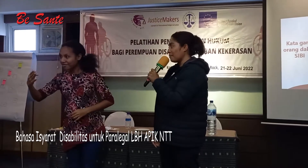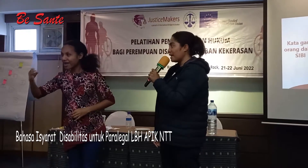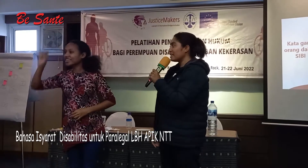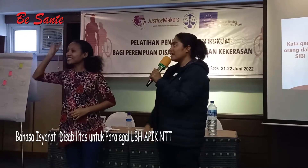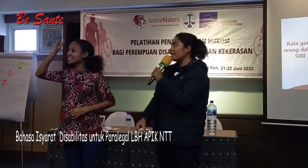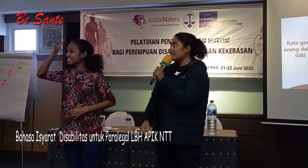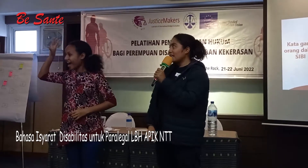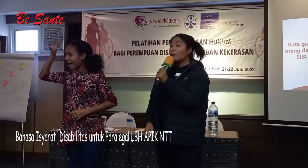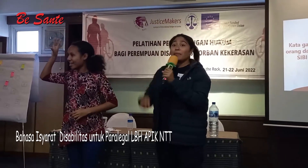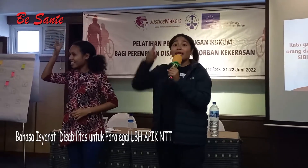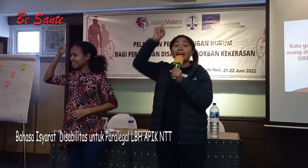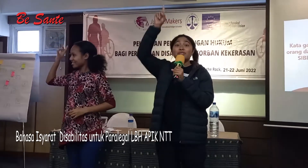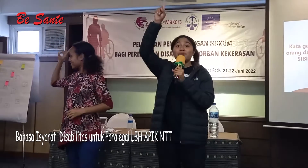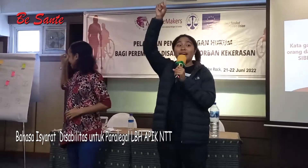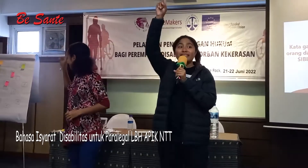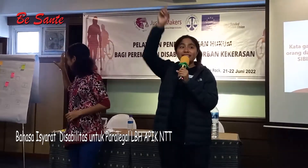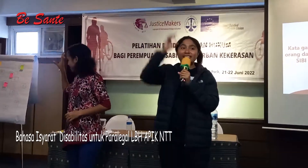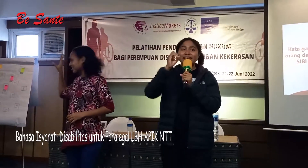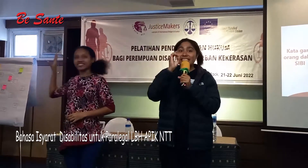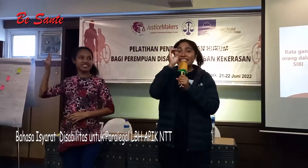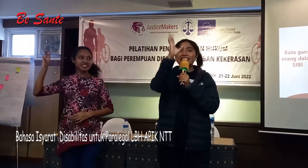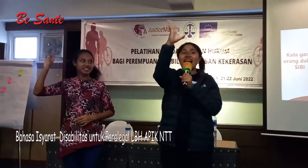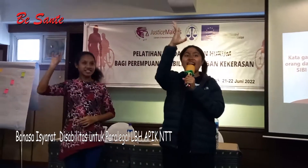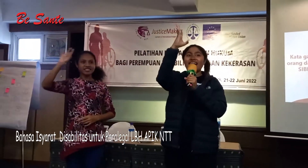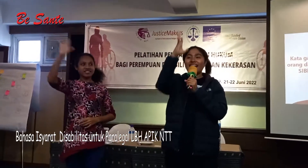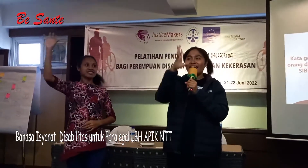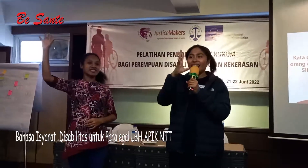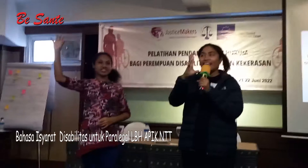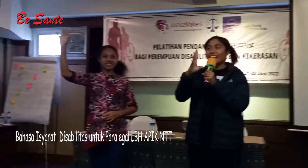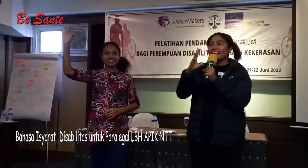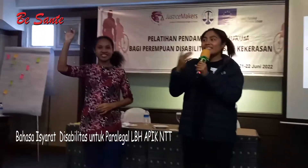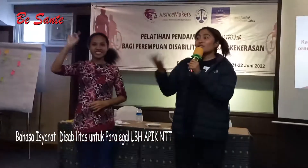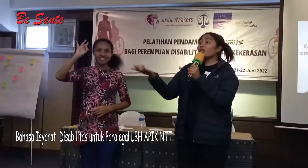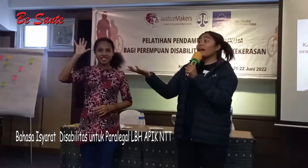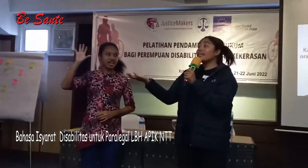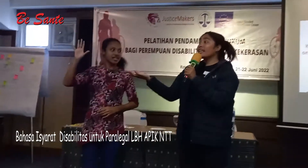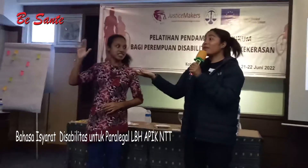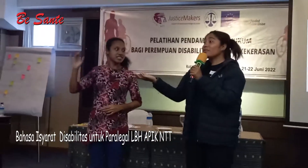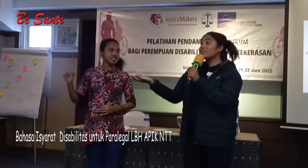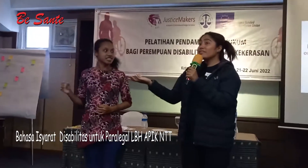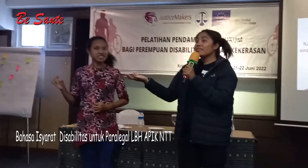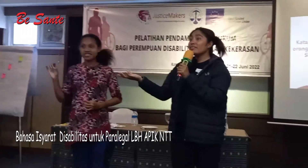Selamat. Matahari sudah atas. Siang. Sore, ada yang tahu?